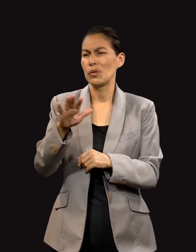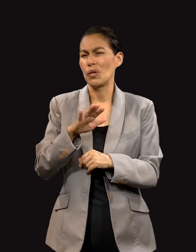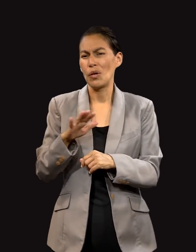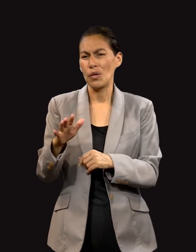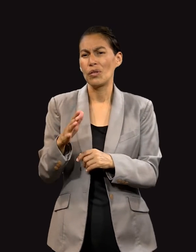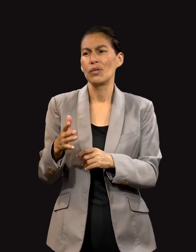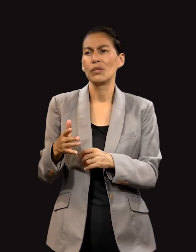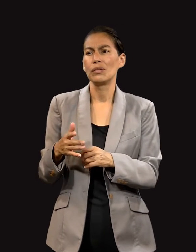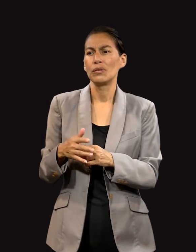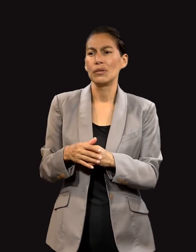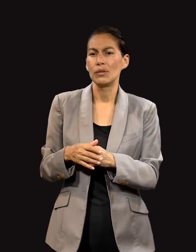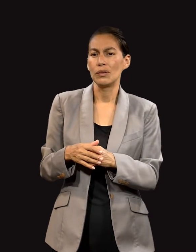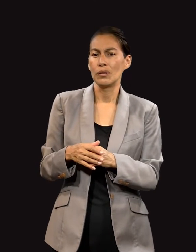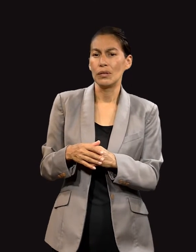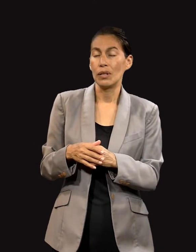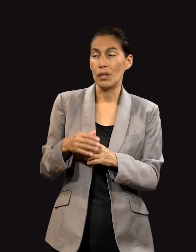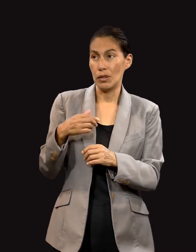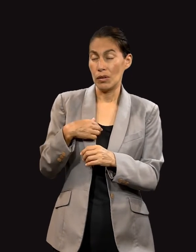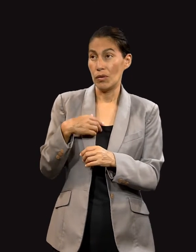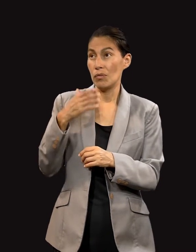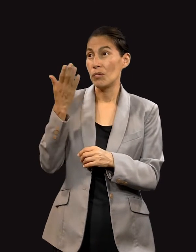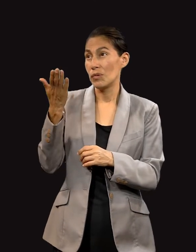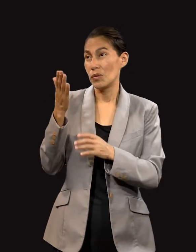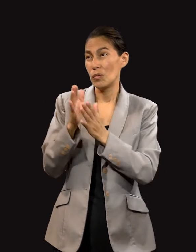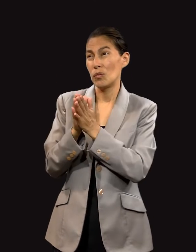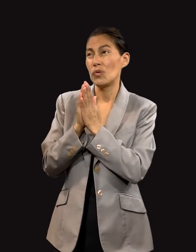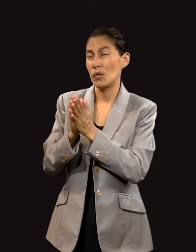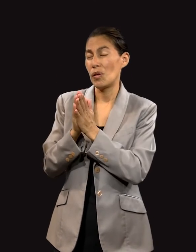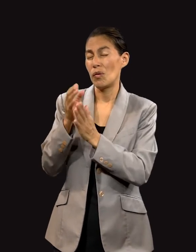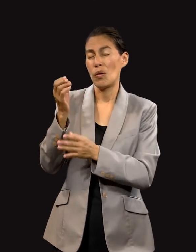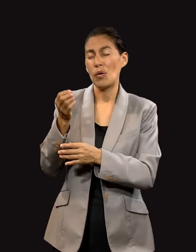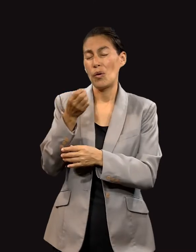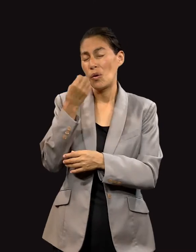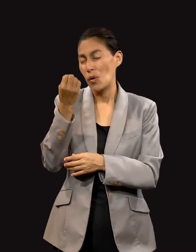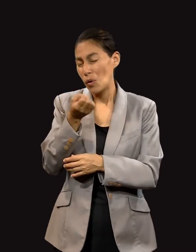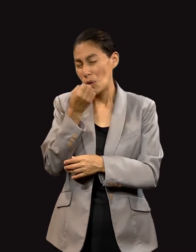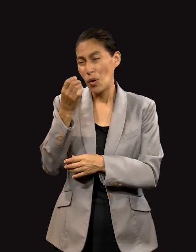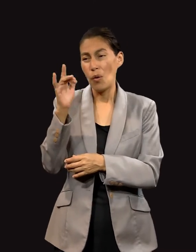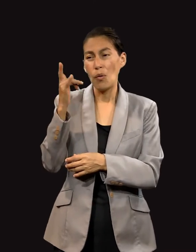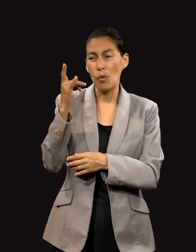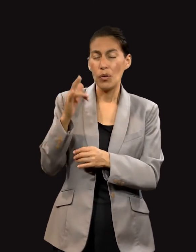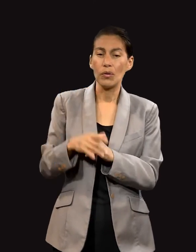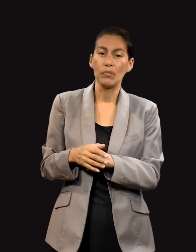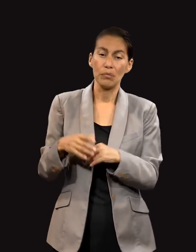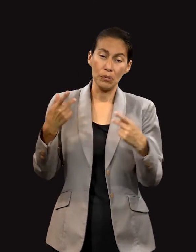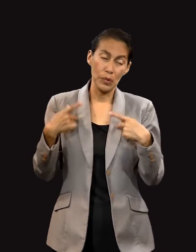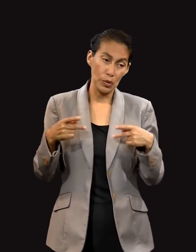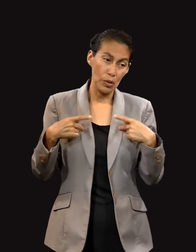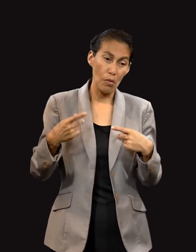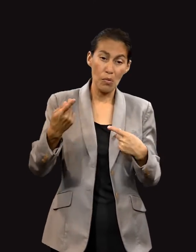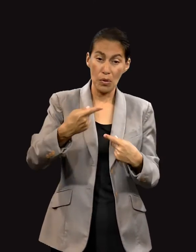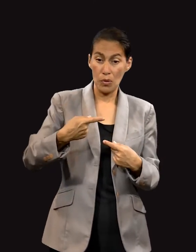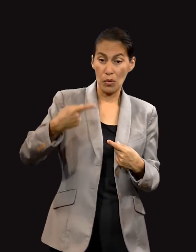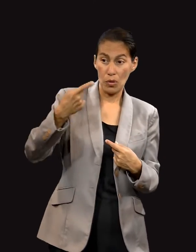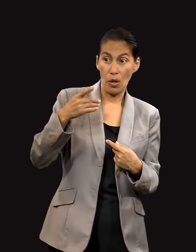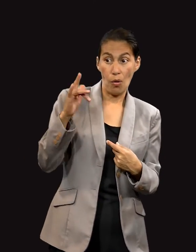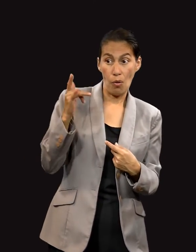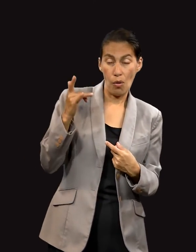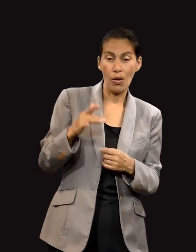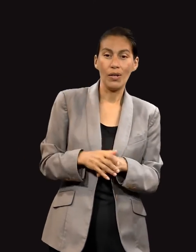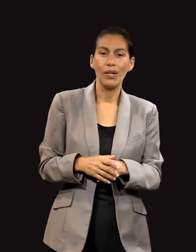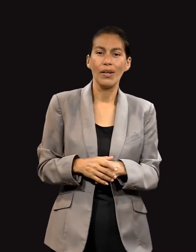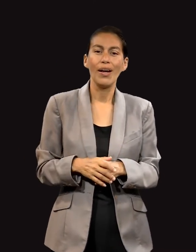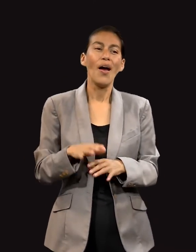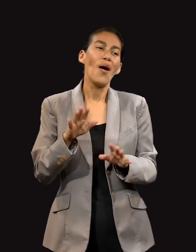Y le digo, son varios grupos. Y a todos les pedí que oraran por Julio. Y todos me preguntan, ¿cómo está Julio? Y así.